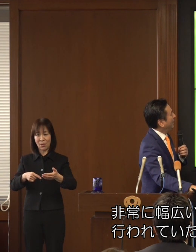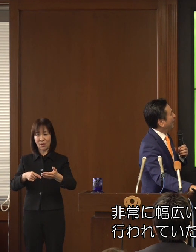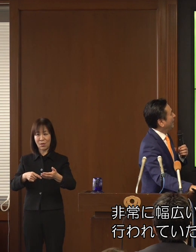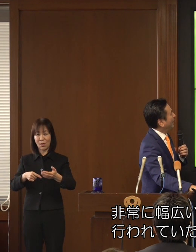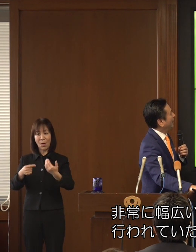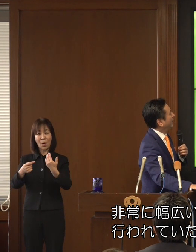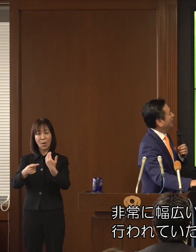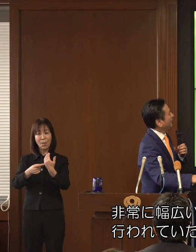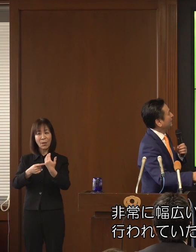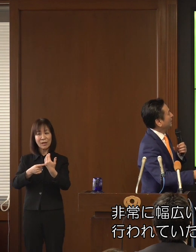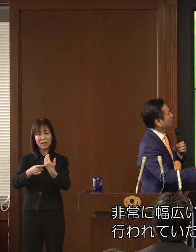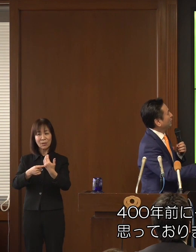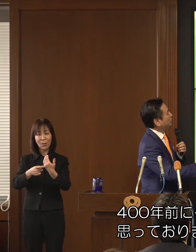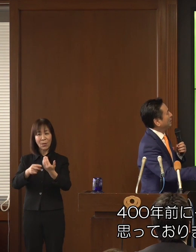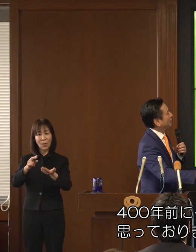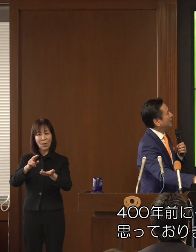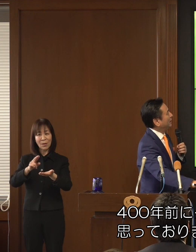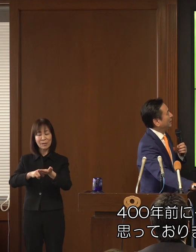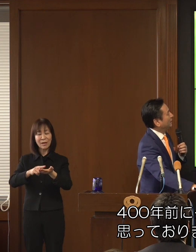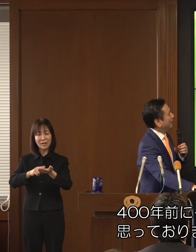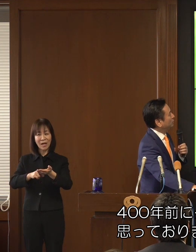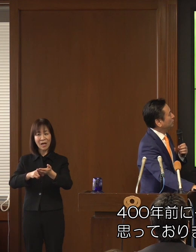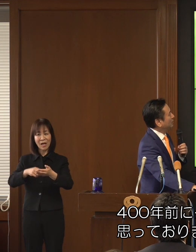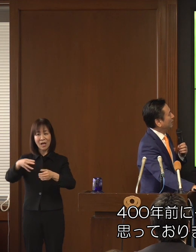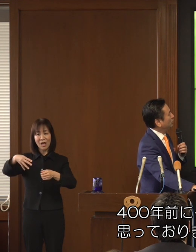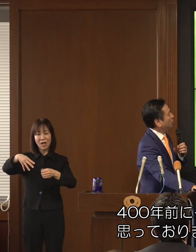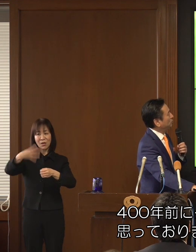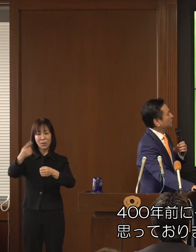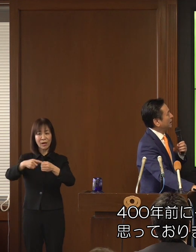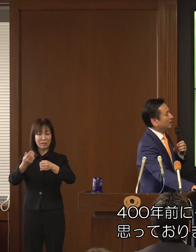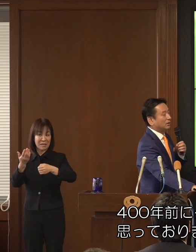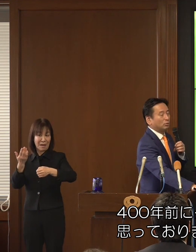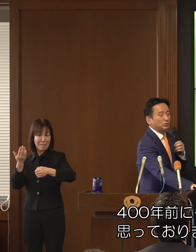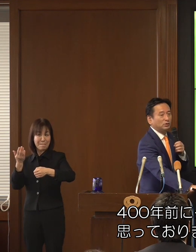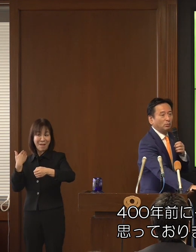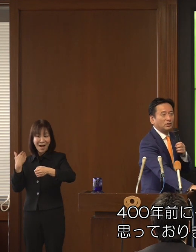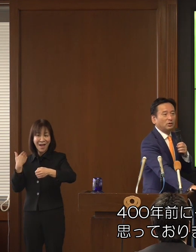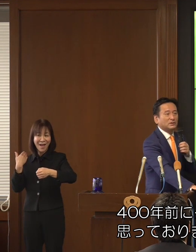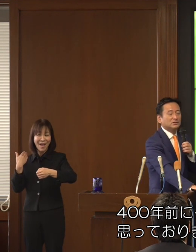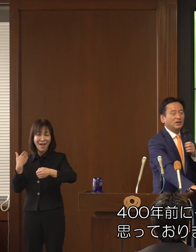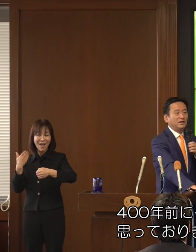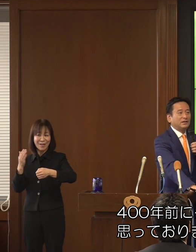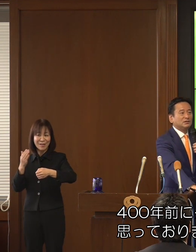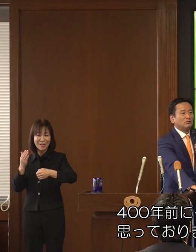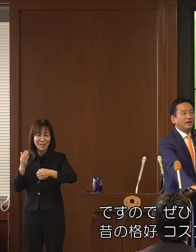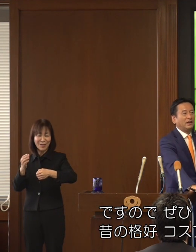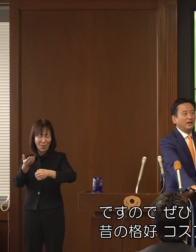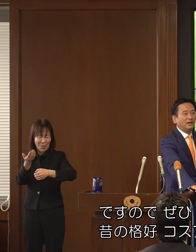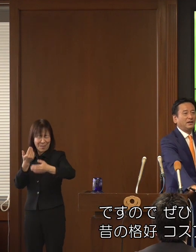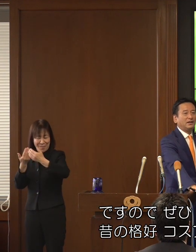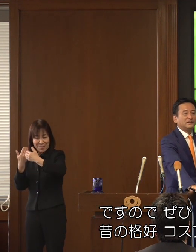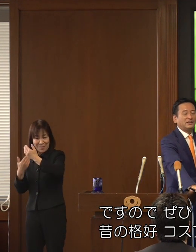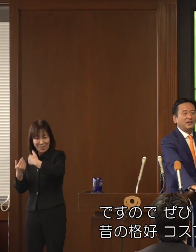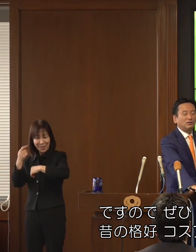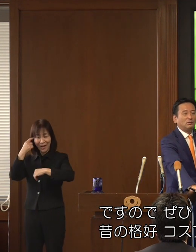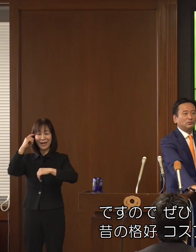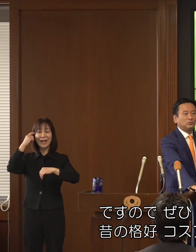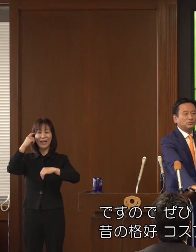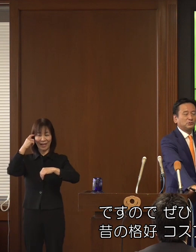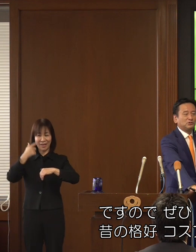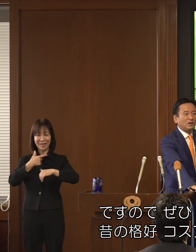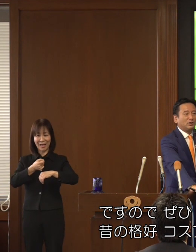て、400年前にタイムトリップしたいなというふうに思っております。ですので、ぜ